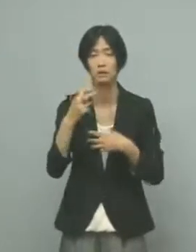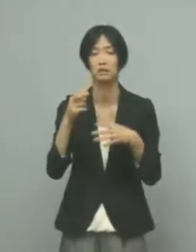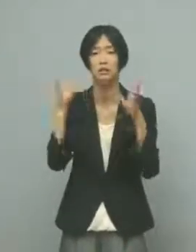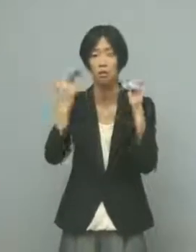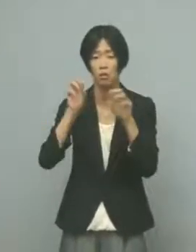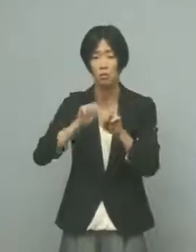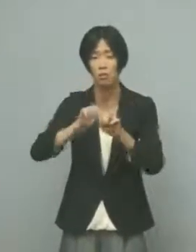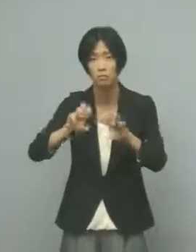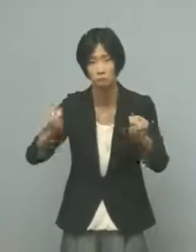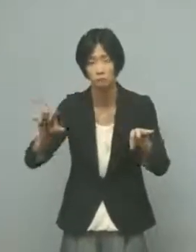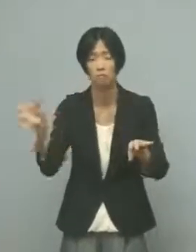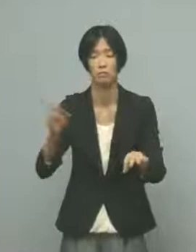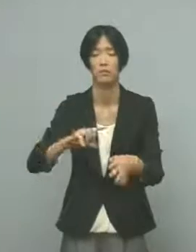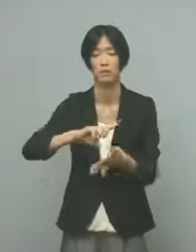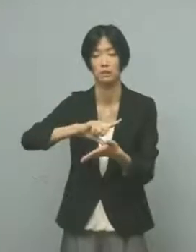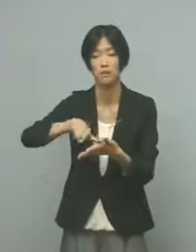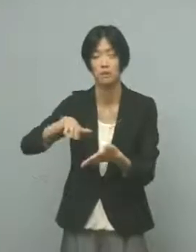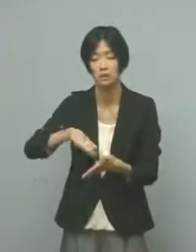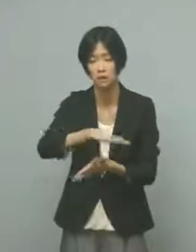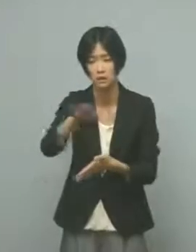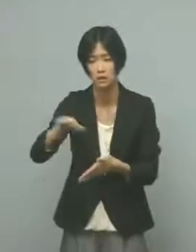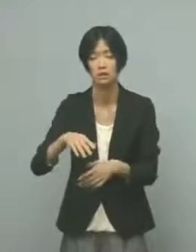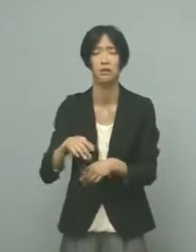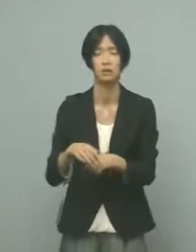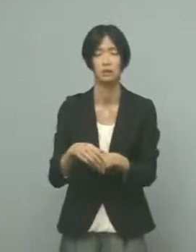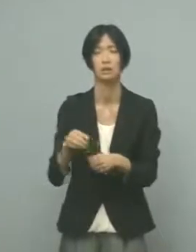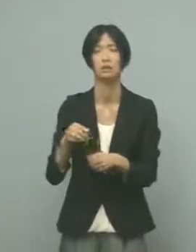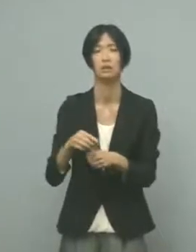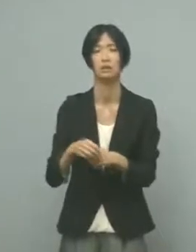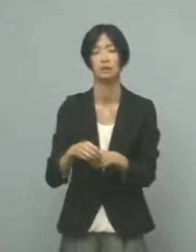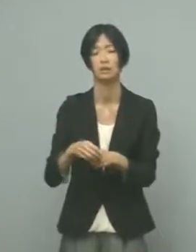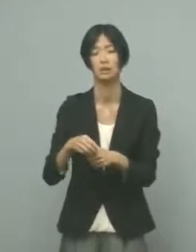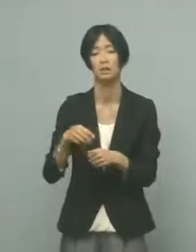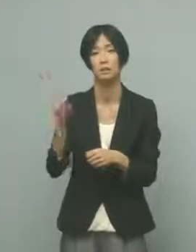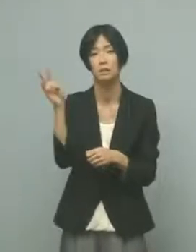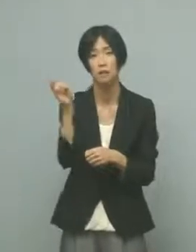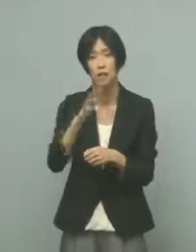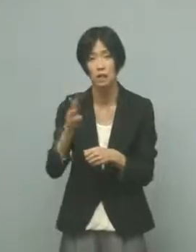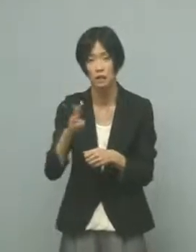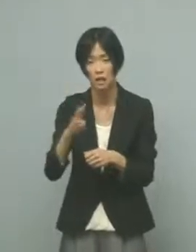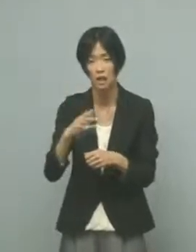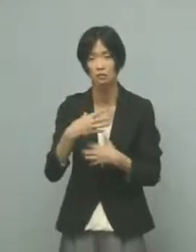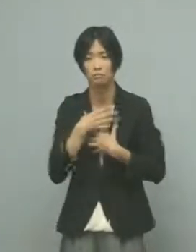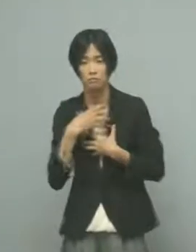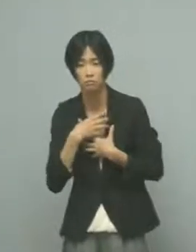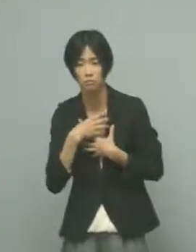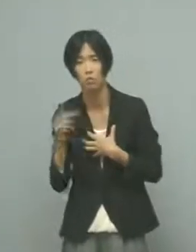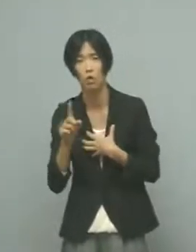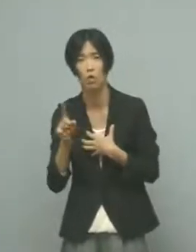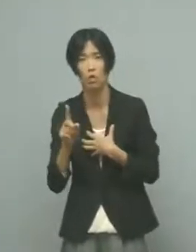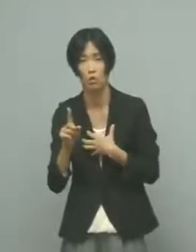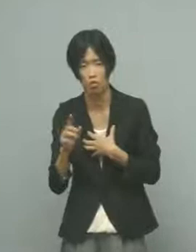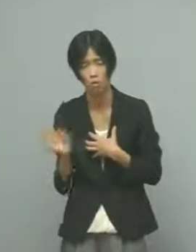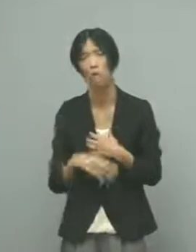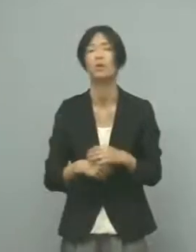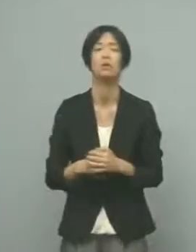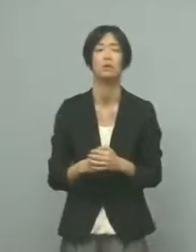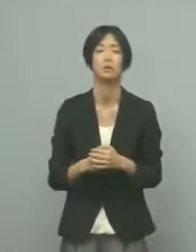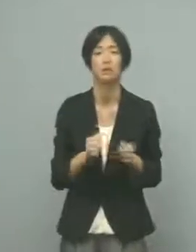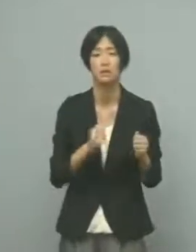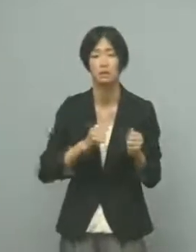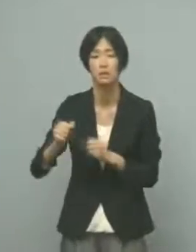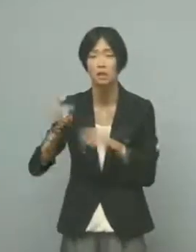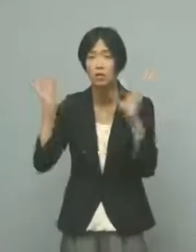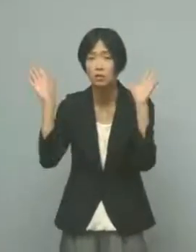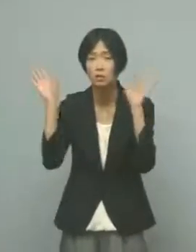め、地域の防災リスクや、地域の災害リスクや、避難